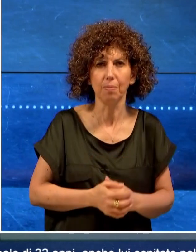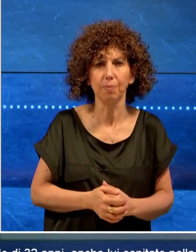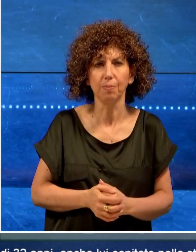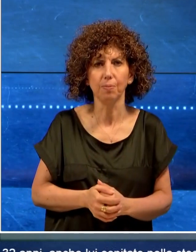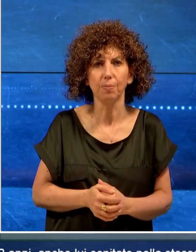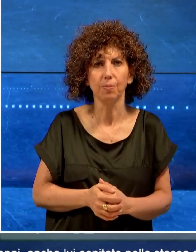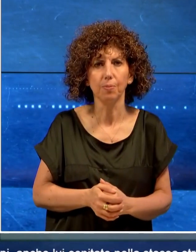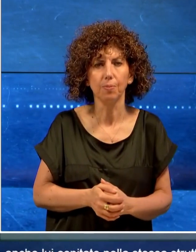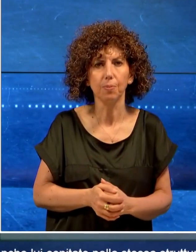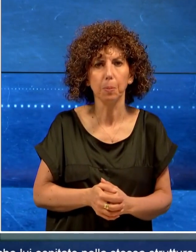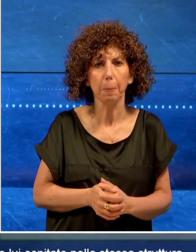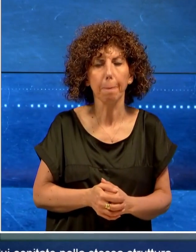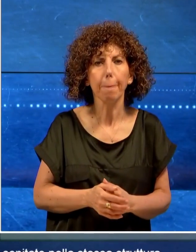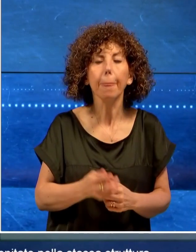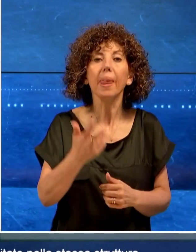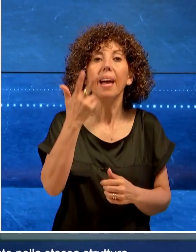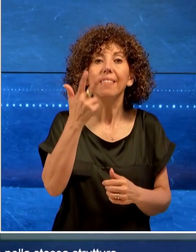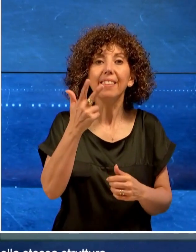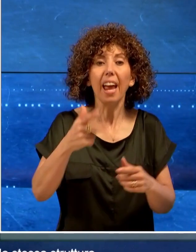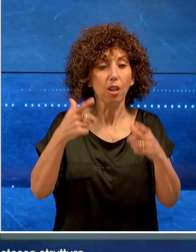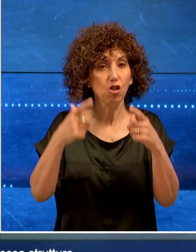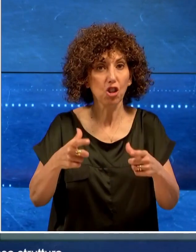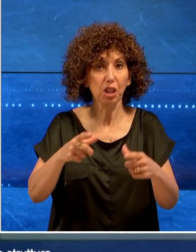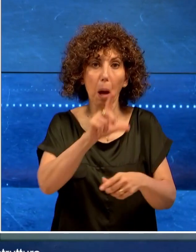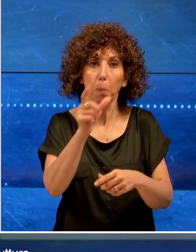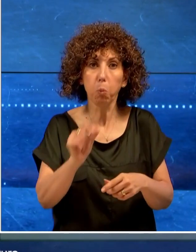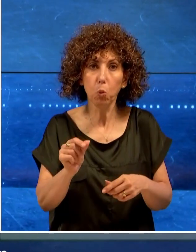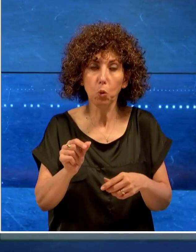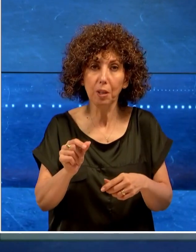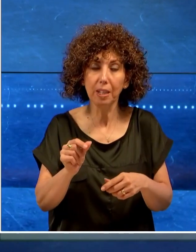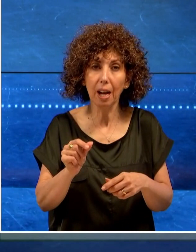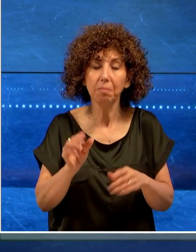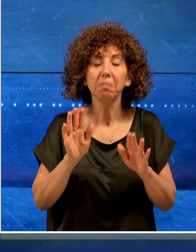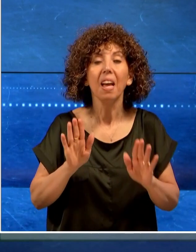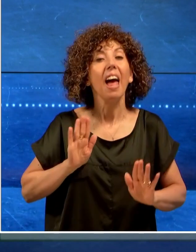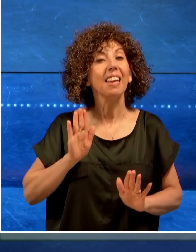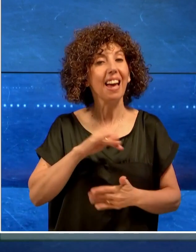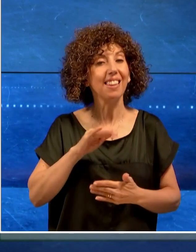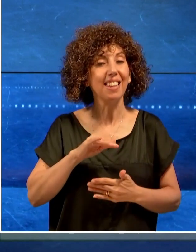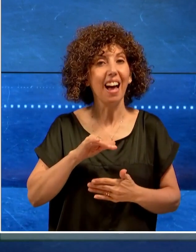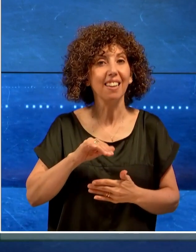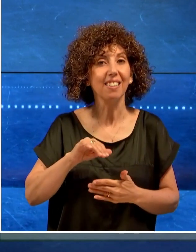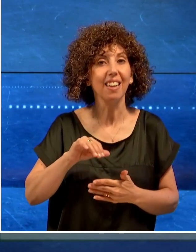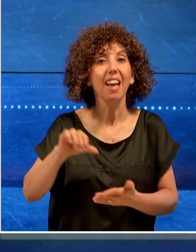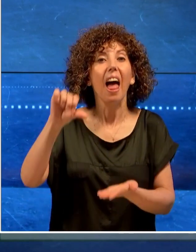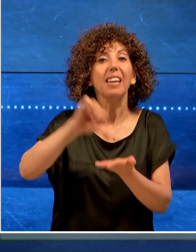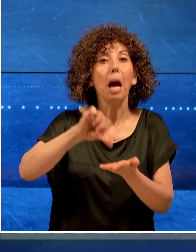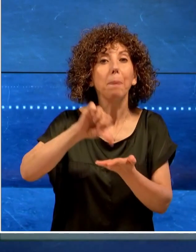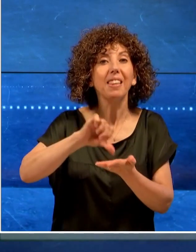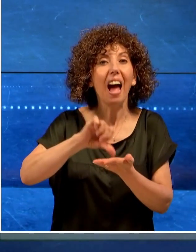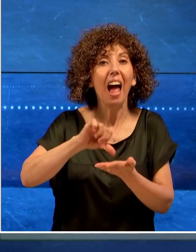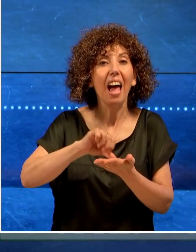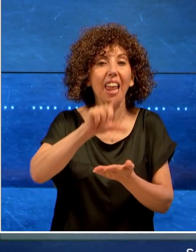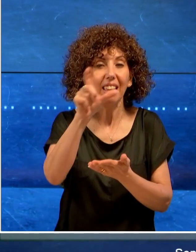struttura sono tre le città della Puglia candidate a capitale italiana della cultura